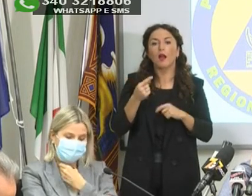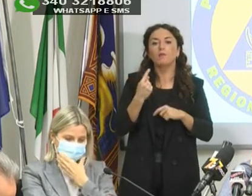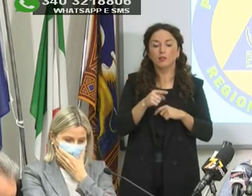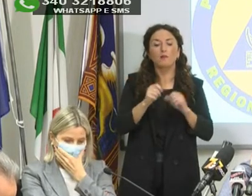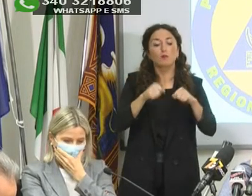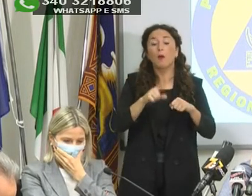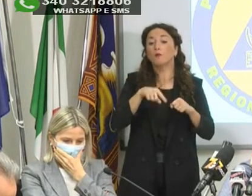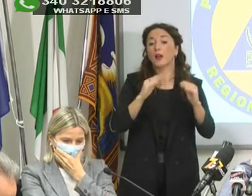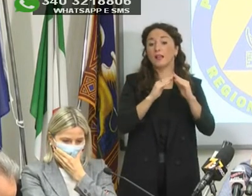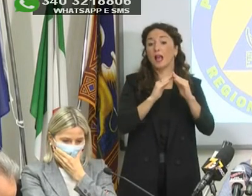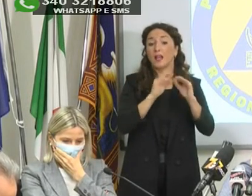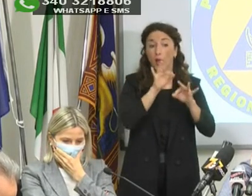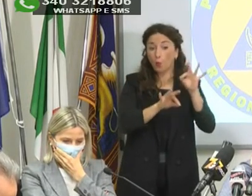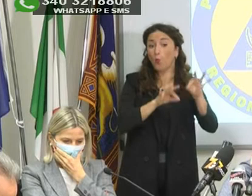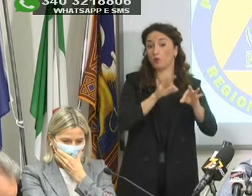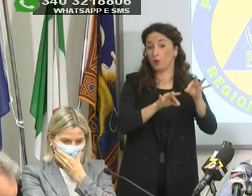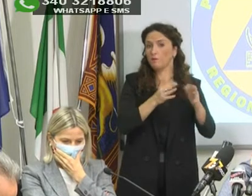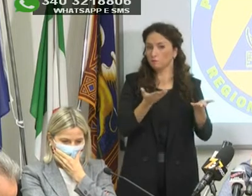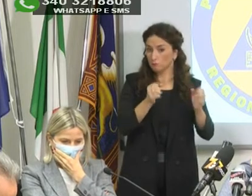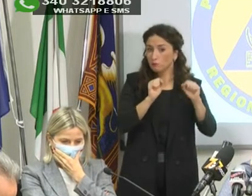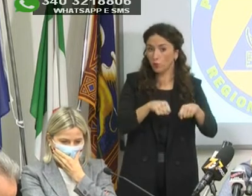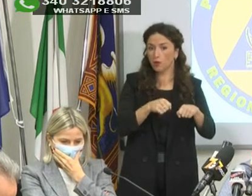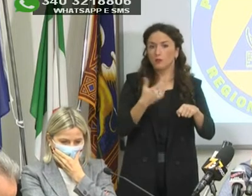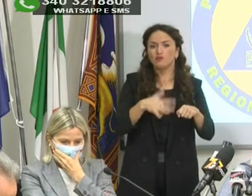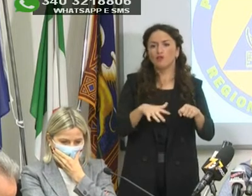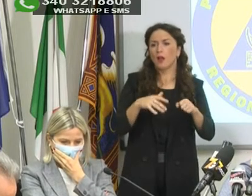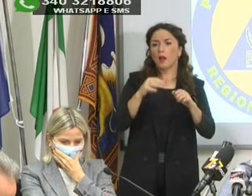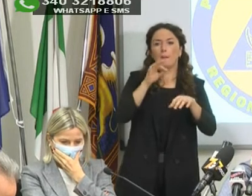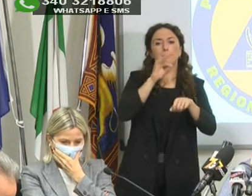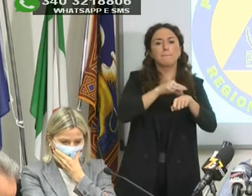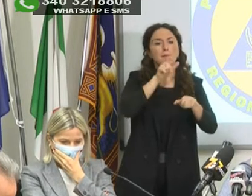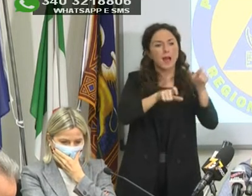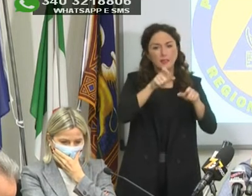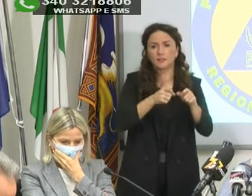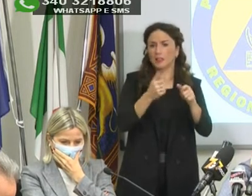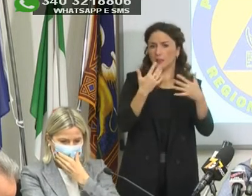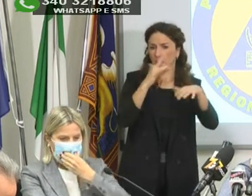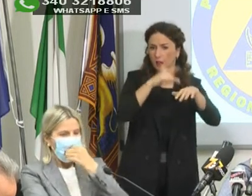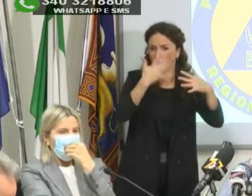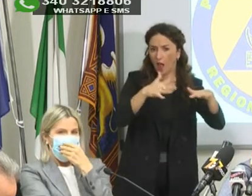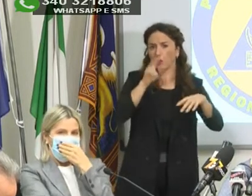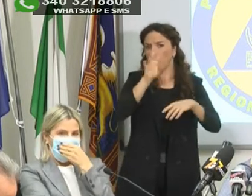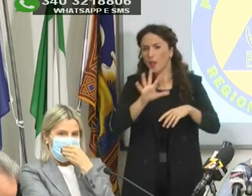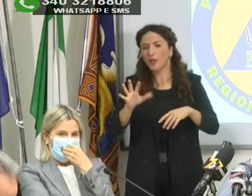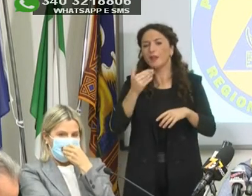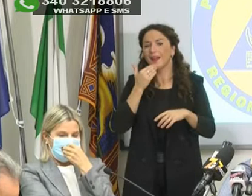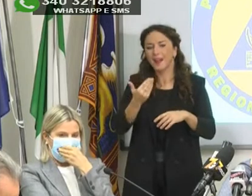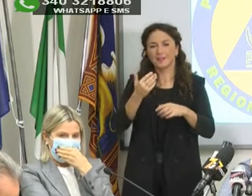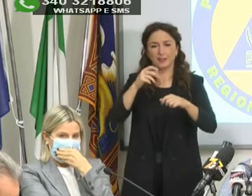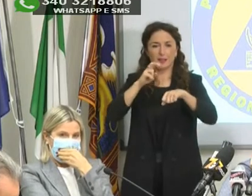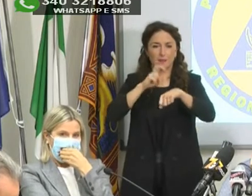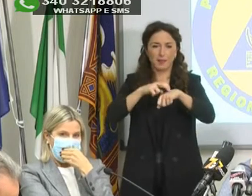cura domiciliare. Lo stiamo facendo già con molti pazienti in giro per il Veneto. Ringrazio i medici di base per